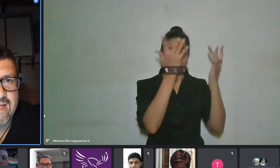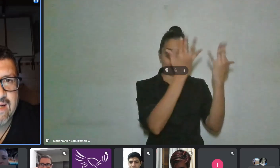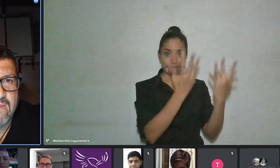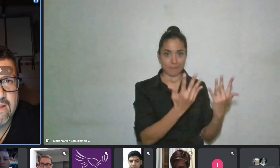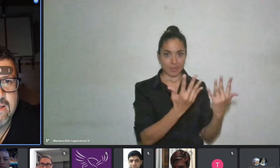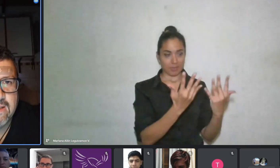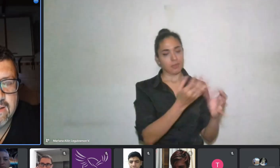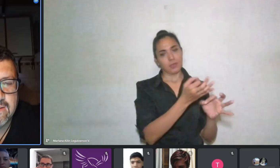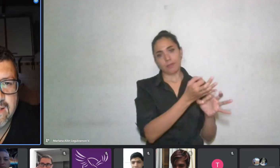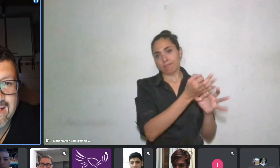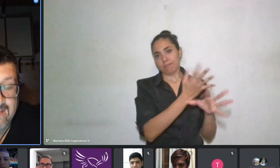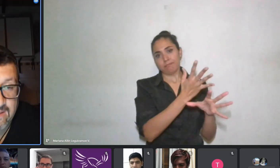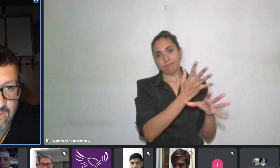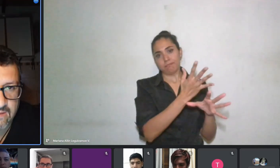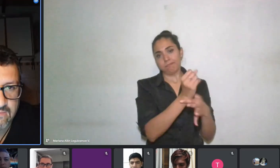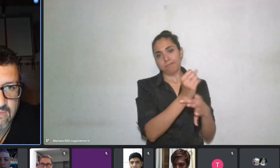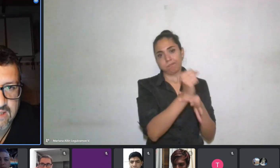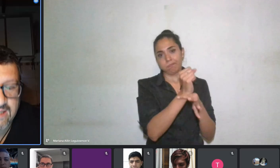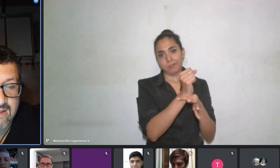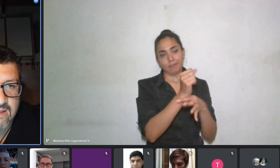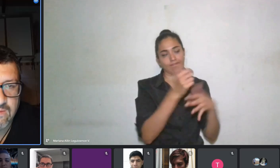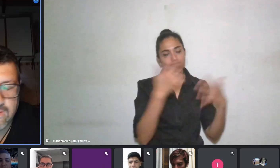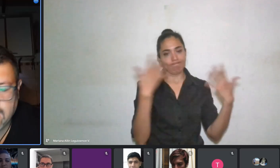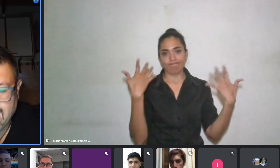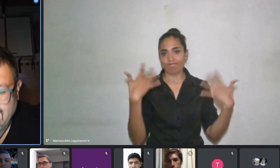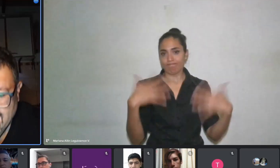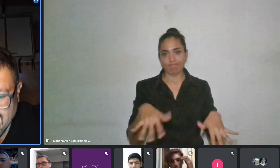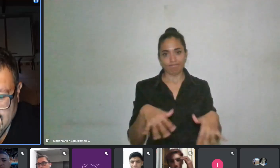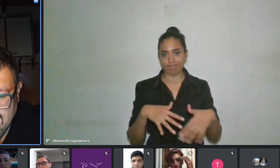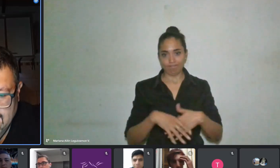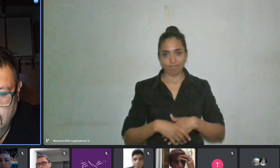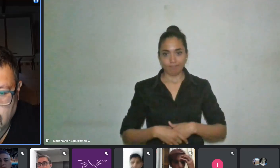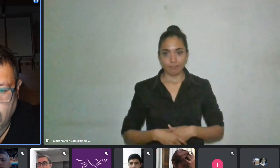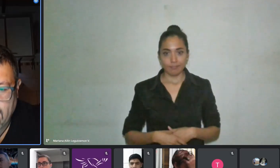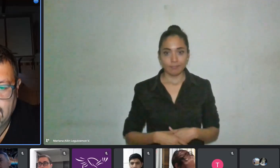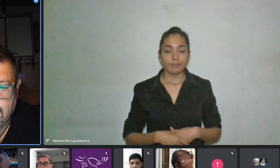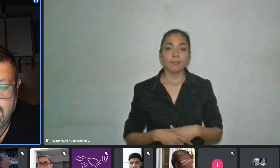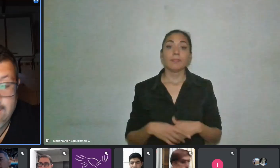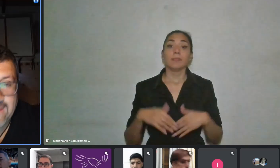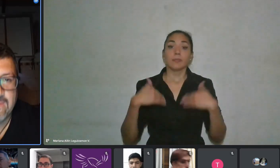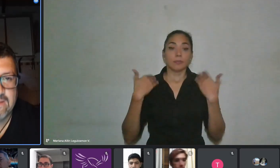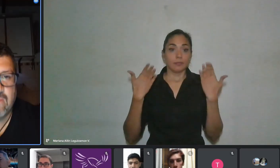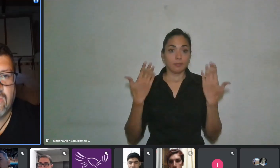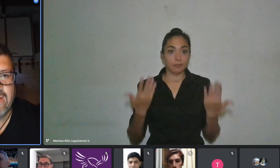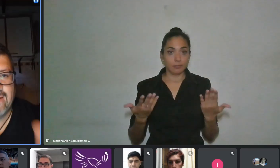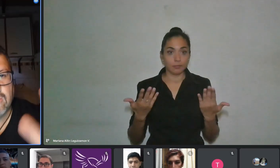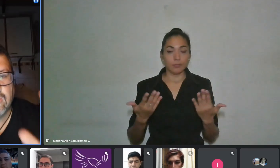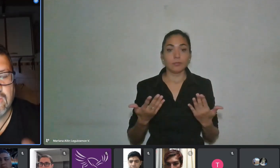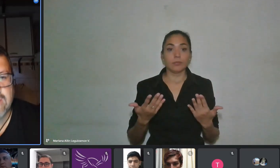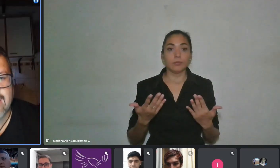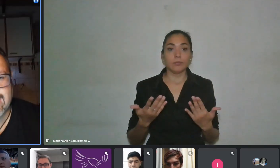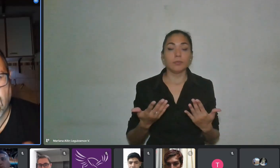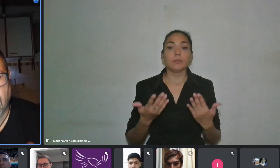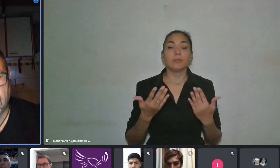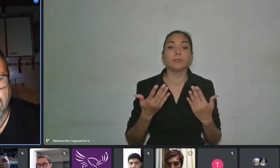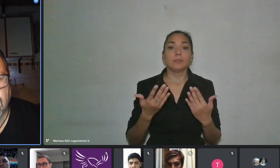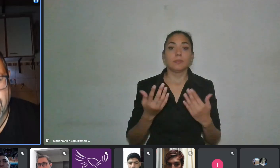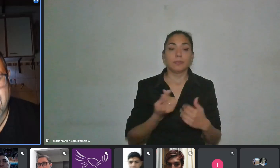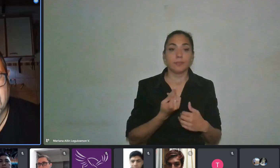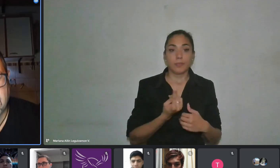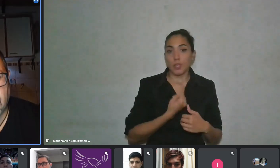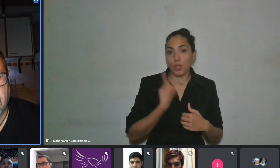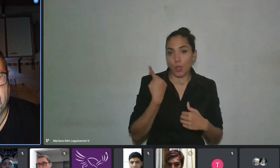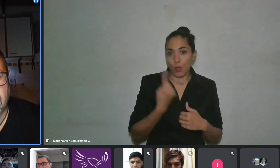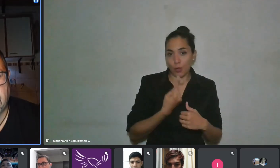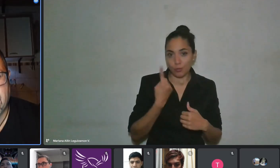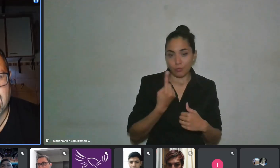es realmente increíble, o sea, increíble. Con lo cual, evidentemente estamos o sea, estamos frente